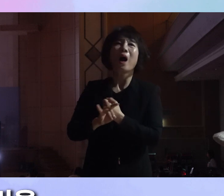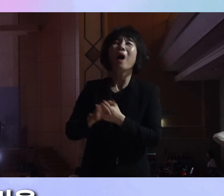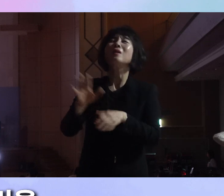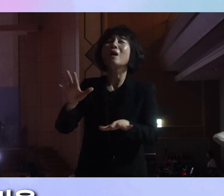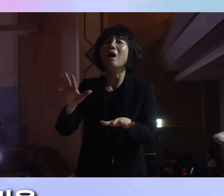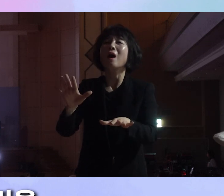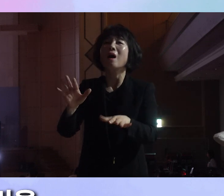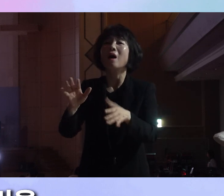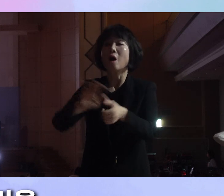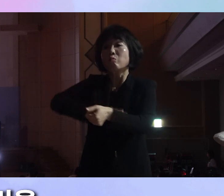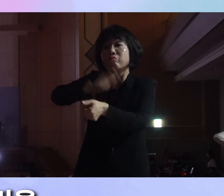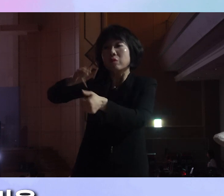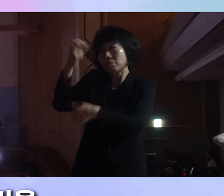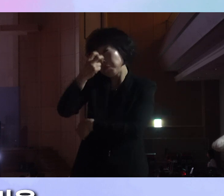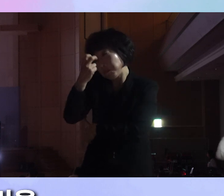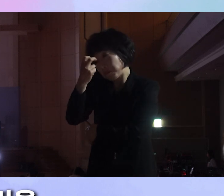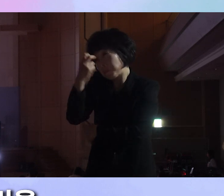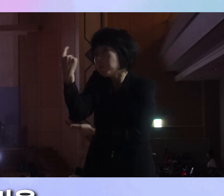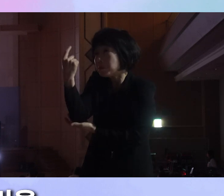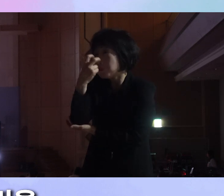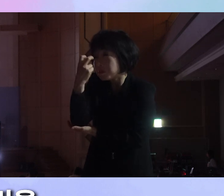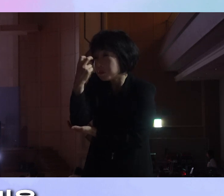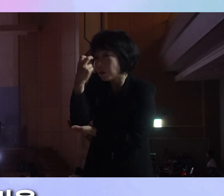깜빡 잠이 들었는데